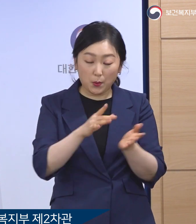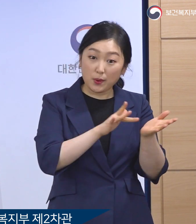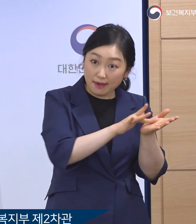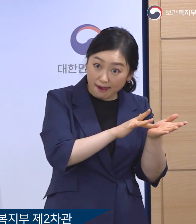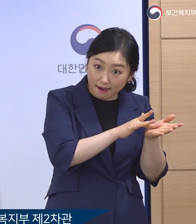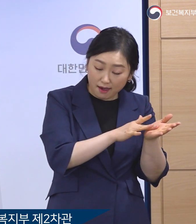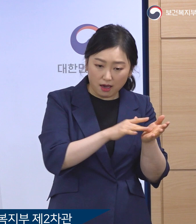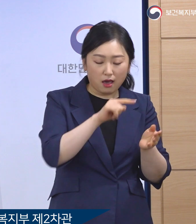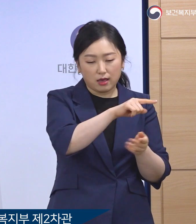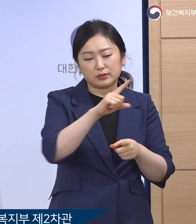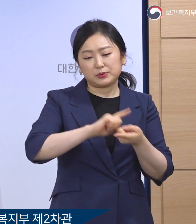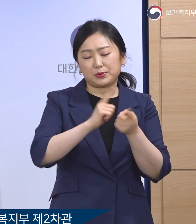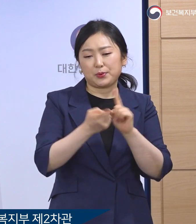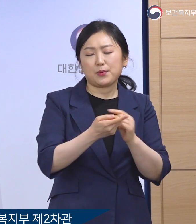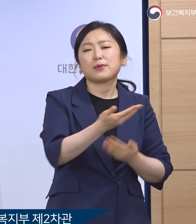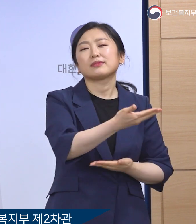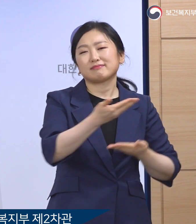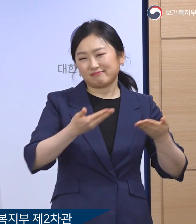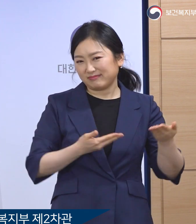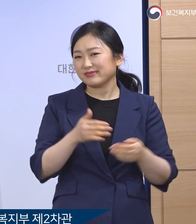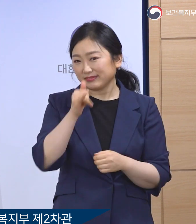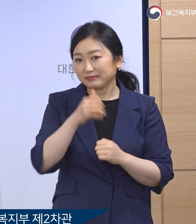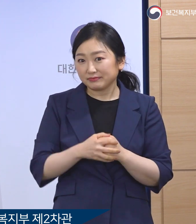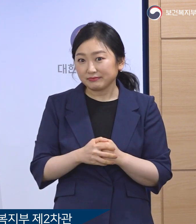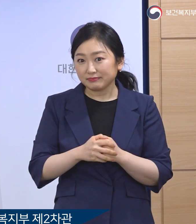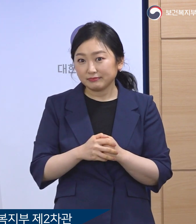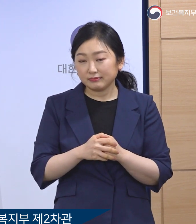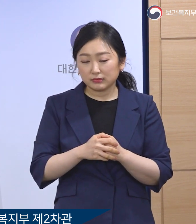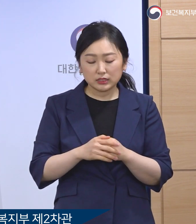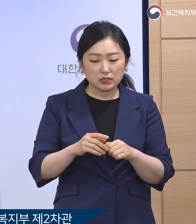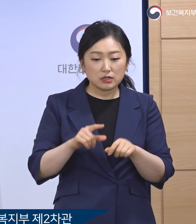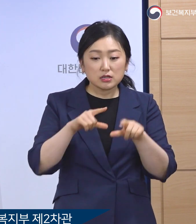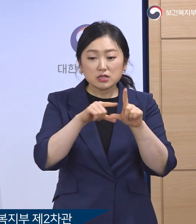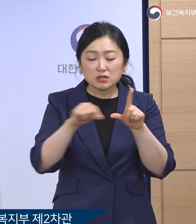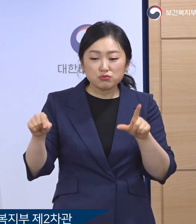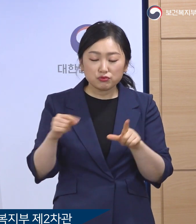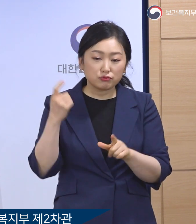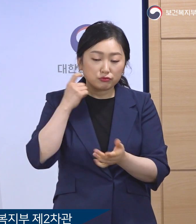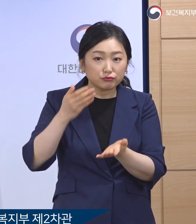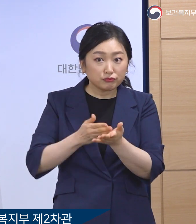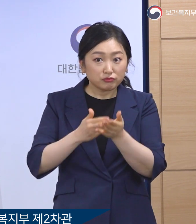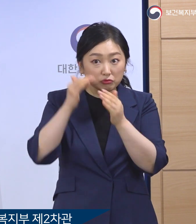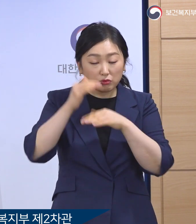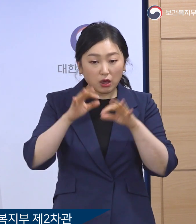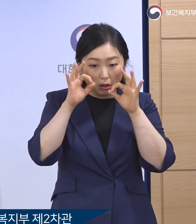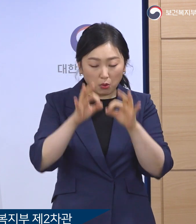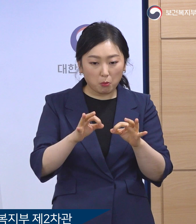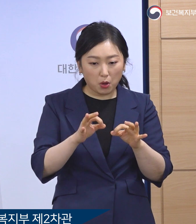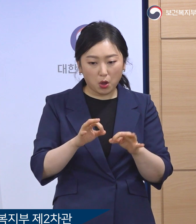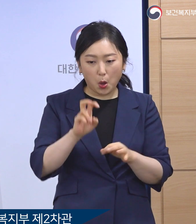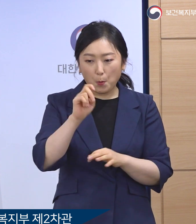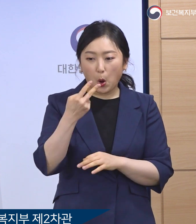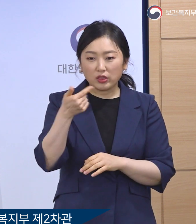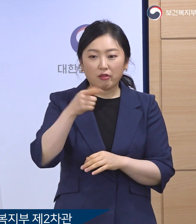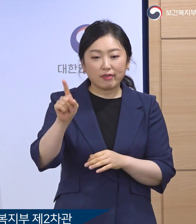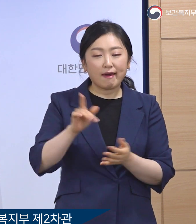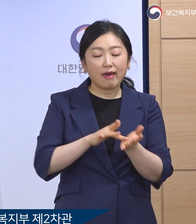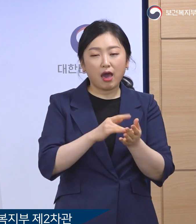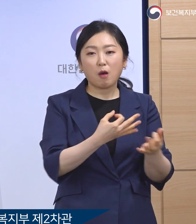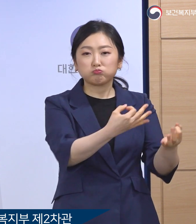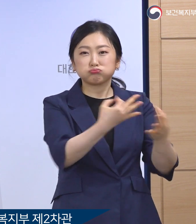있습니다. 일부 언론에서 보도된 루마니아 정부의 모더나 백신의 기부는 사실이